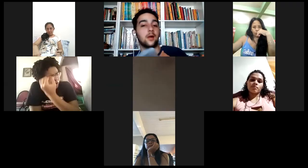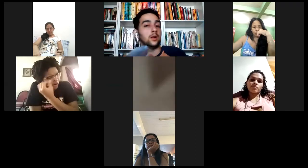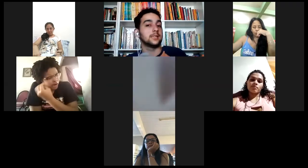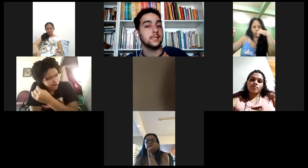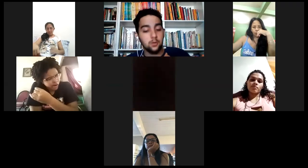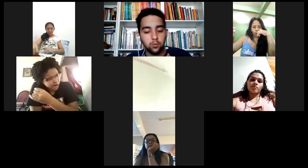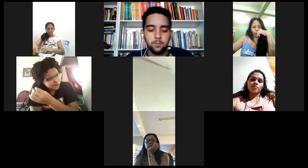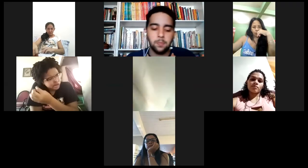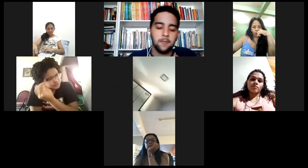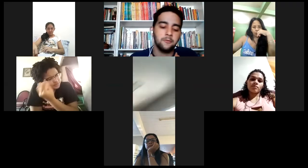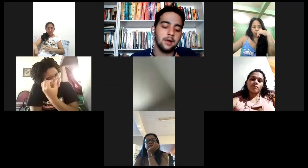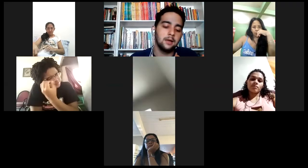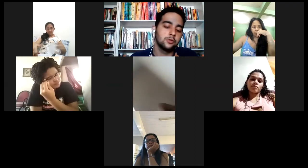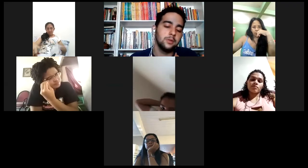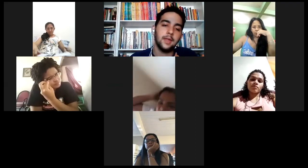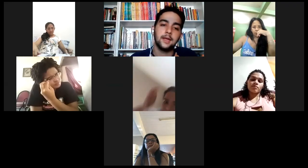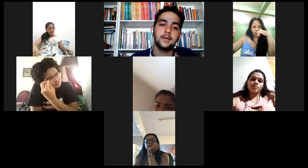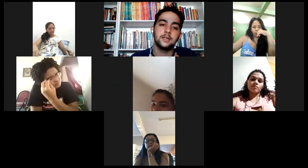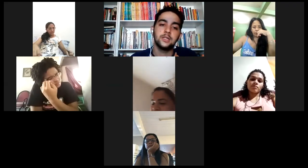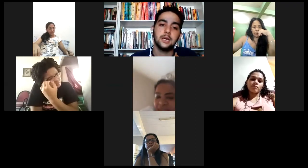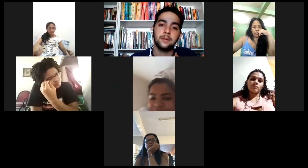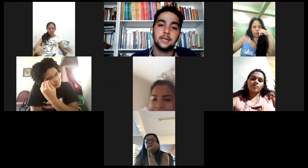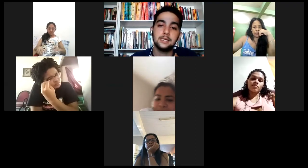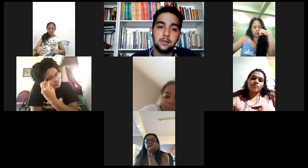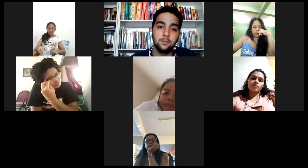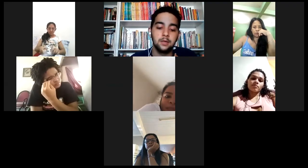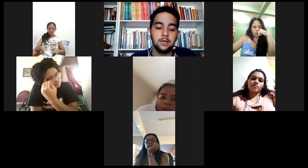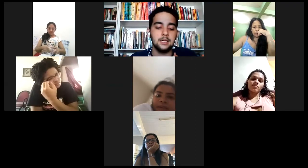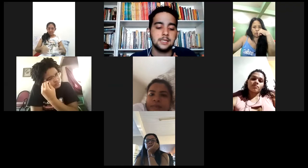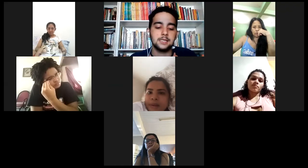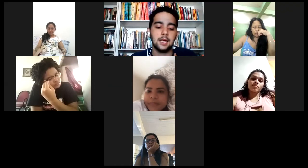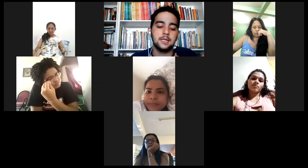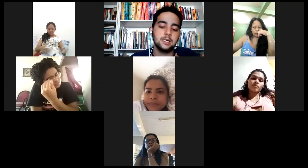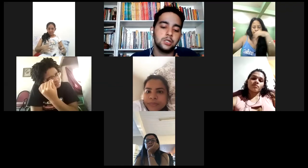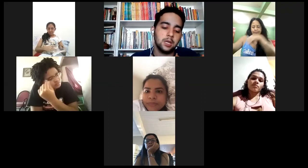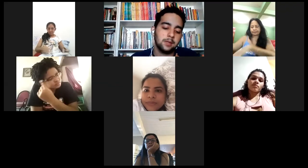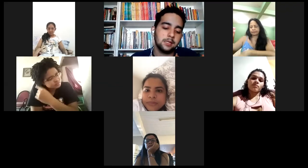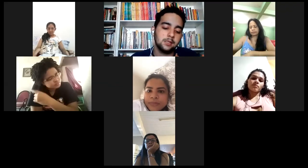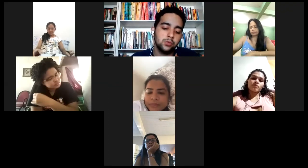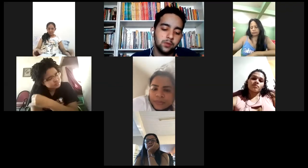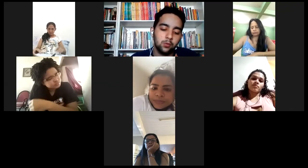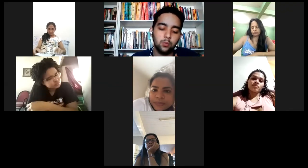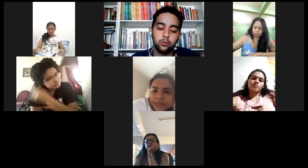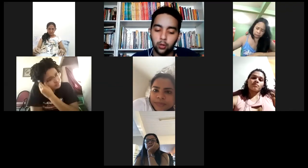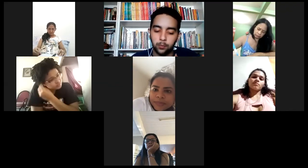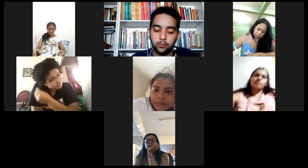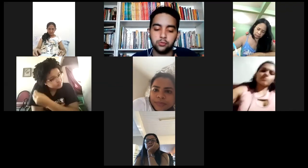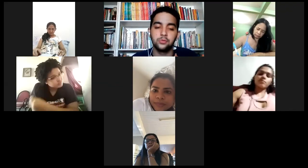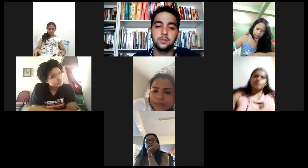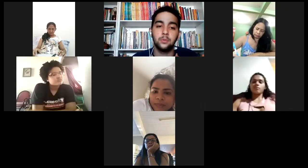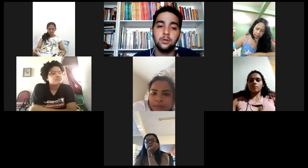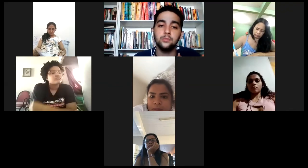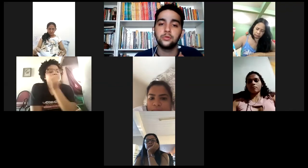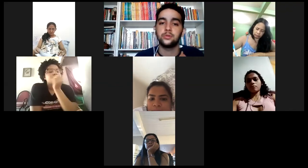Depois, na aula 5, falamos sobre técnicas de interpretação, e essas técnicas de interpretação tiveram como tópicos